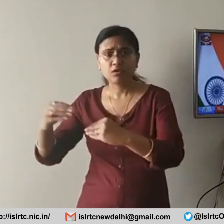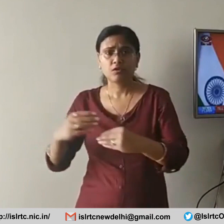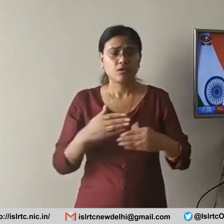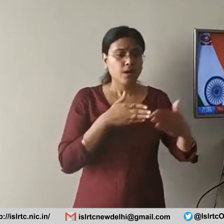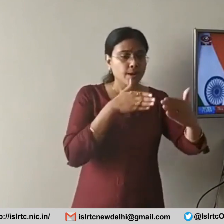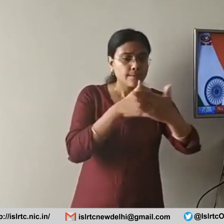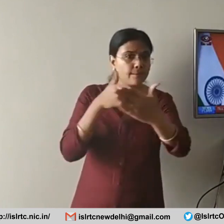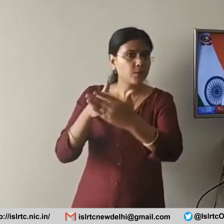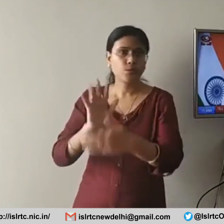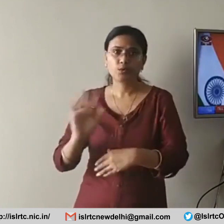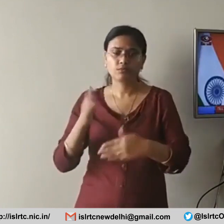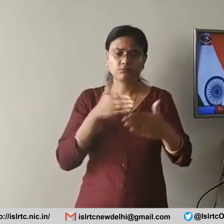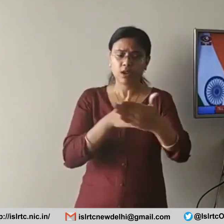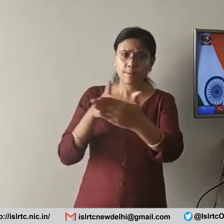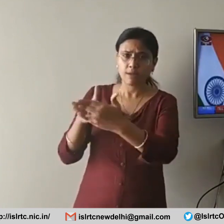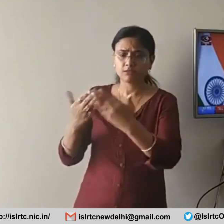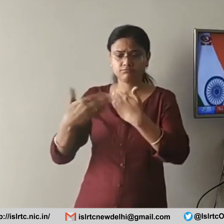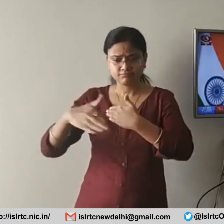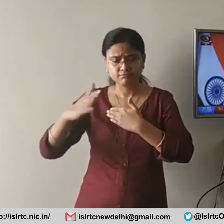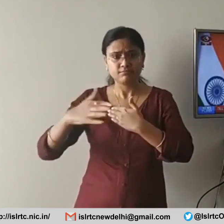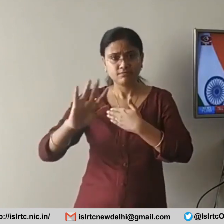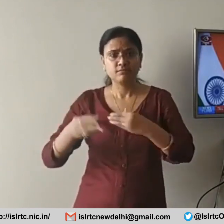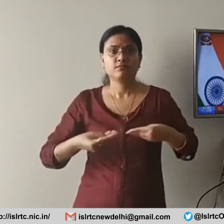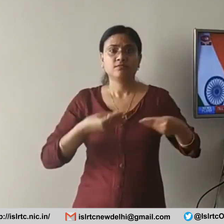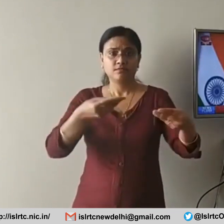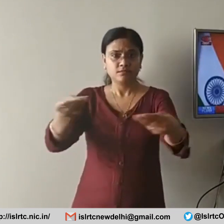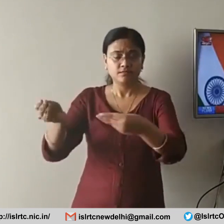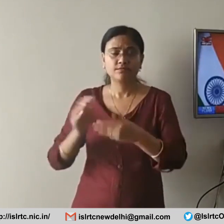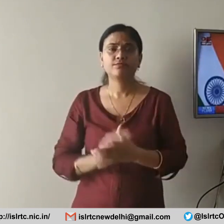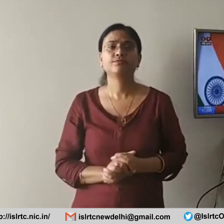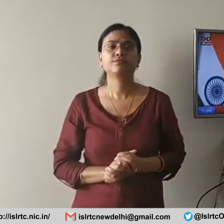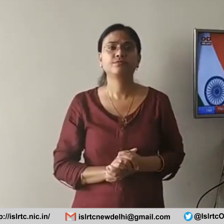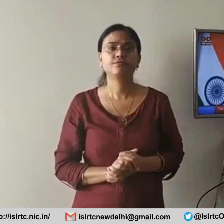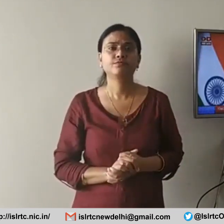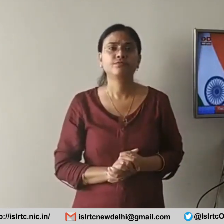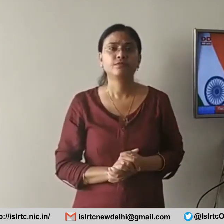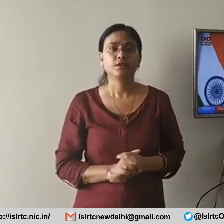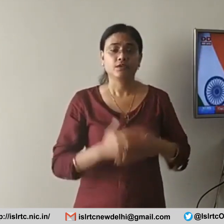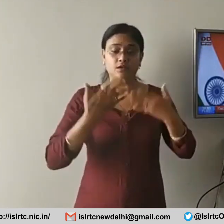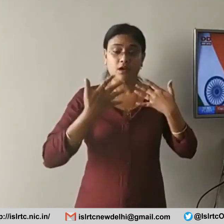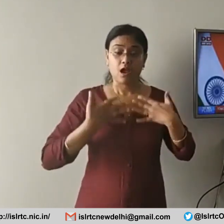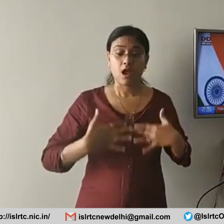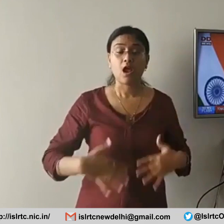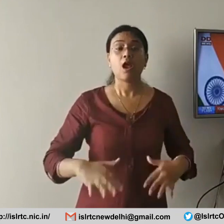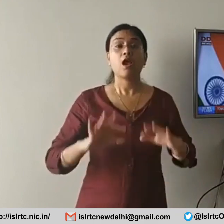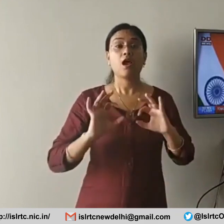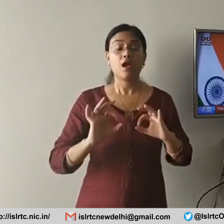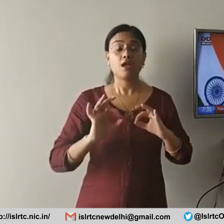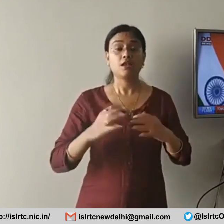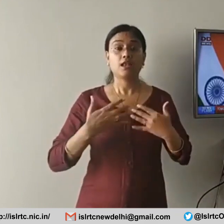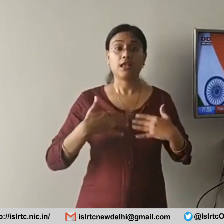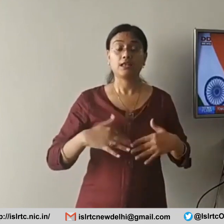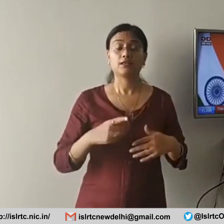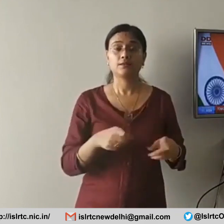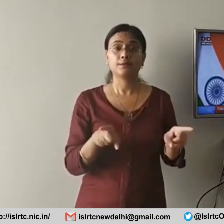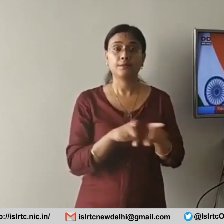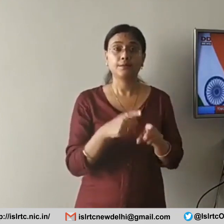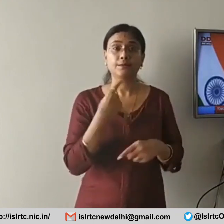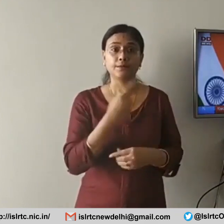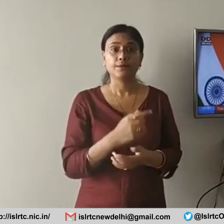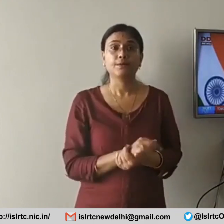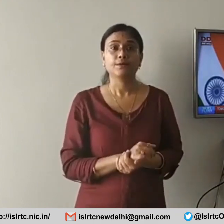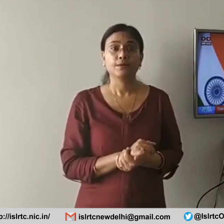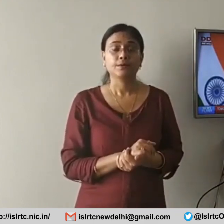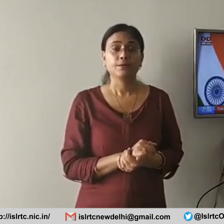बाधाएं लगातार दूर की जा रही है। हेल्थ इंफ्रास्ट्रक्चर के मोर्चे पर भी